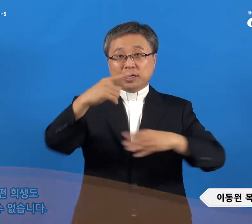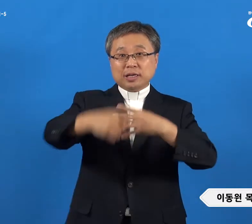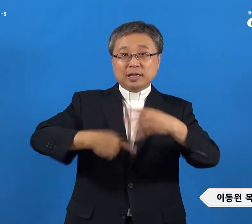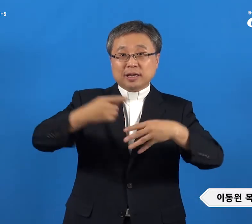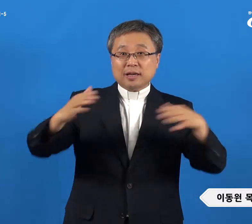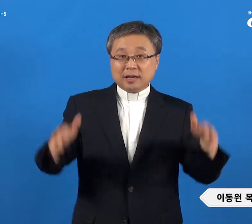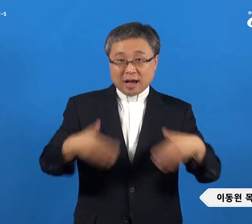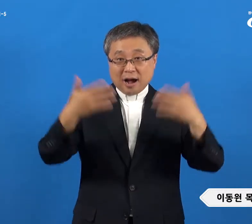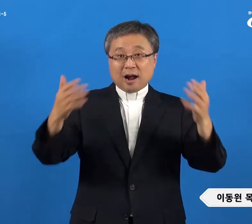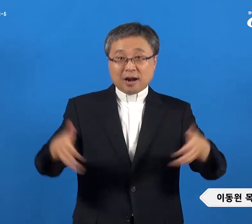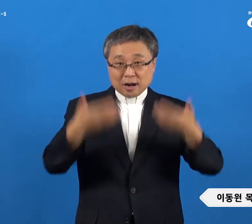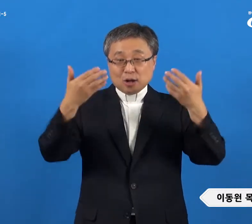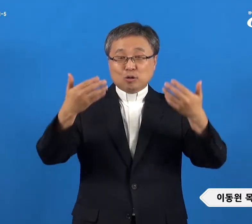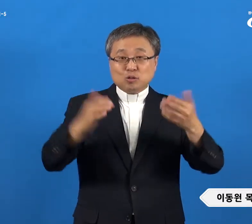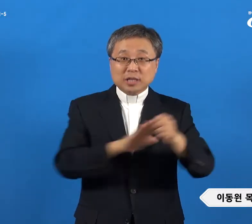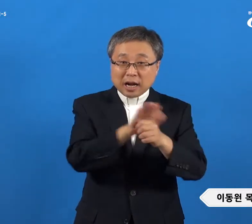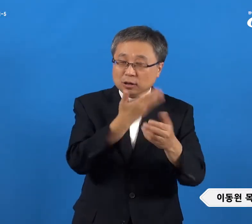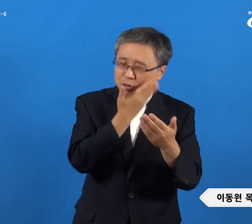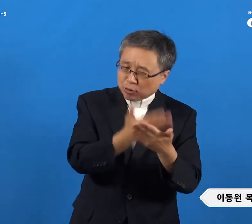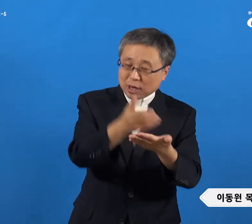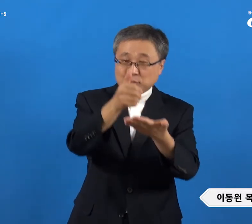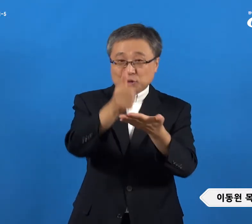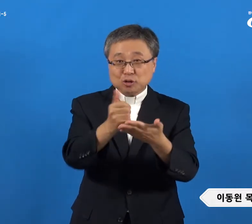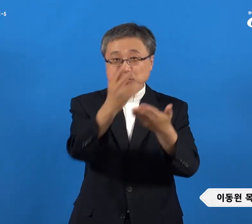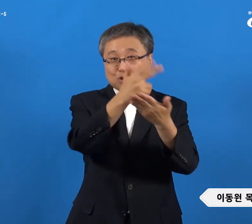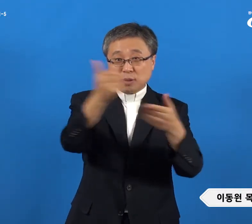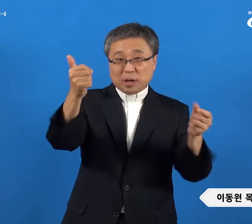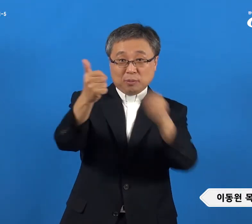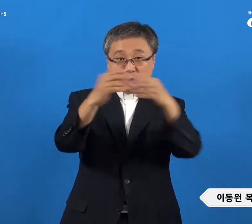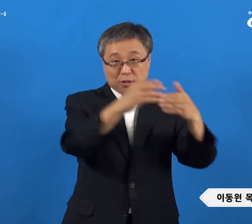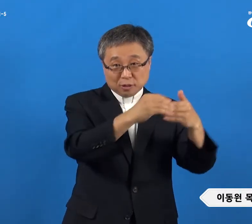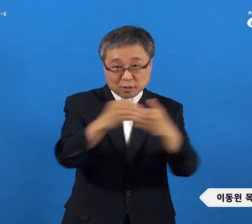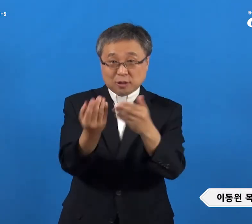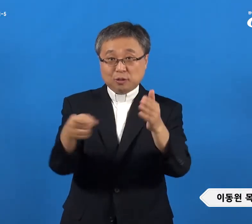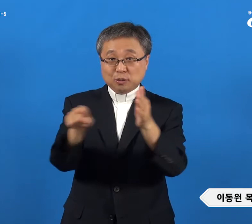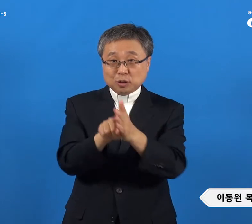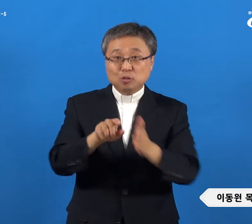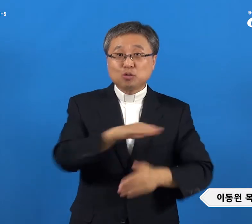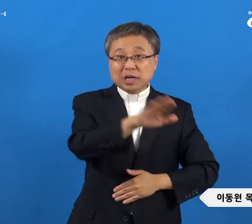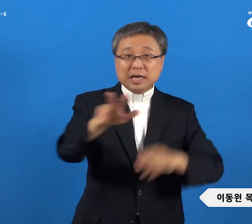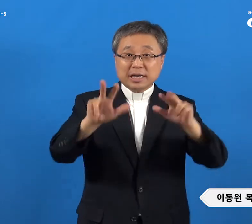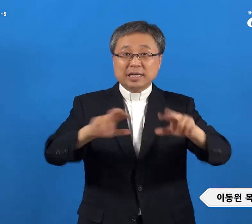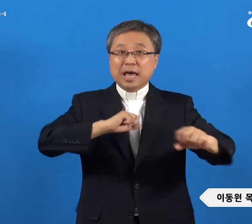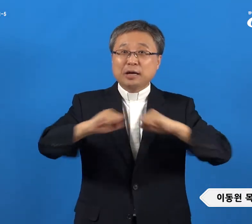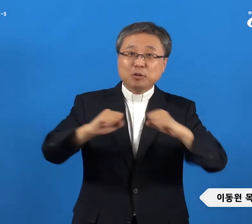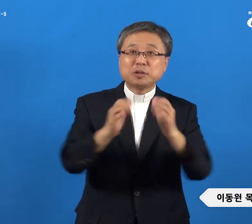우리의 사랑하는 VIP들을 주님 앞으로 인도하기 위해서 이제 우리가 행동을 시작할 시간입니다.